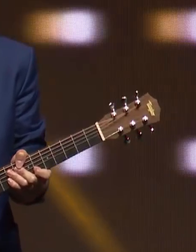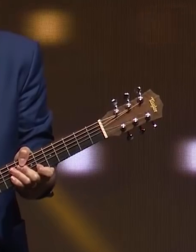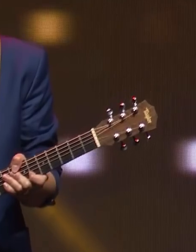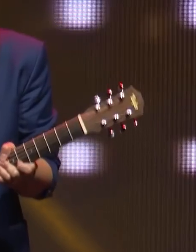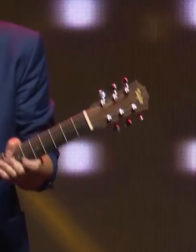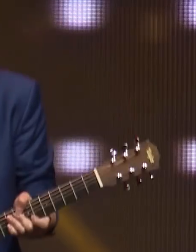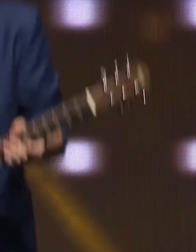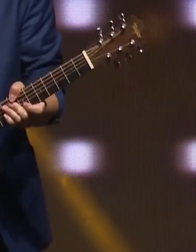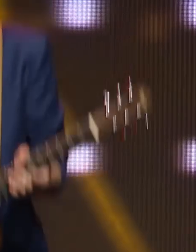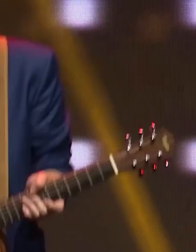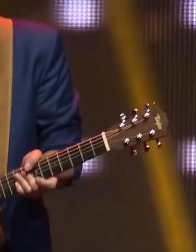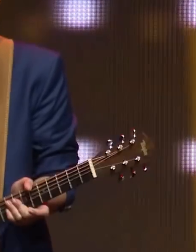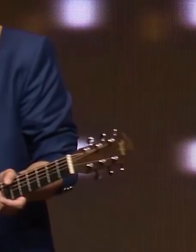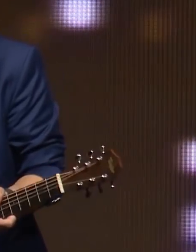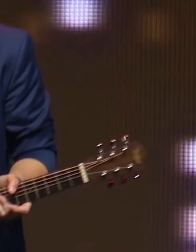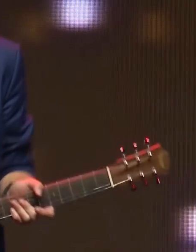kita melompat.